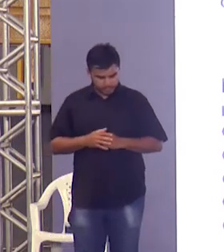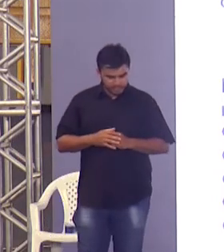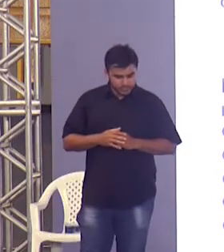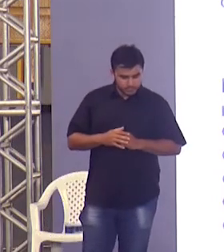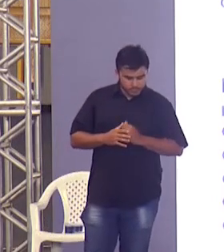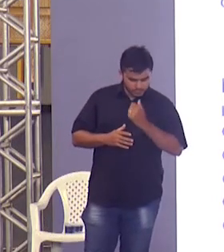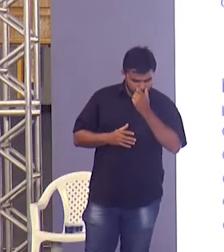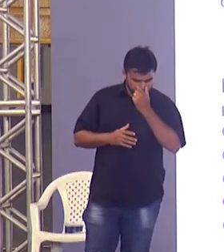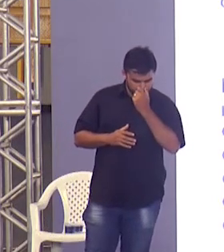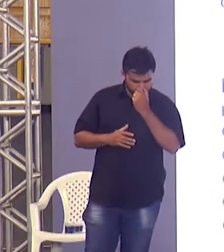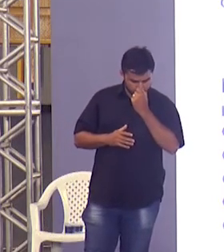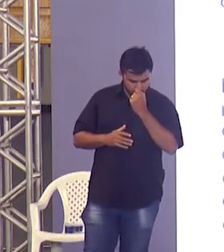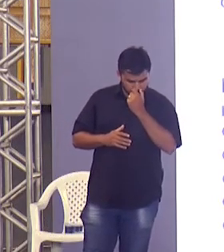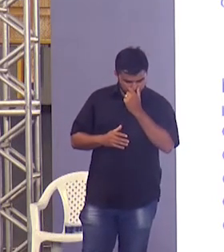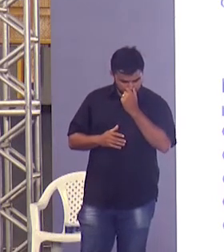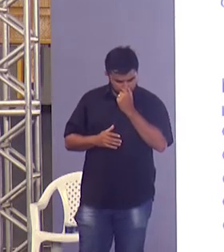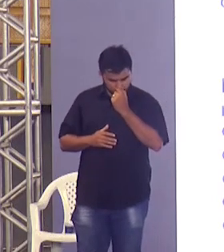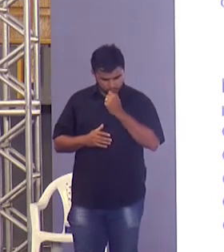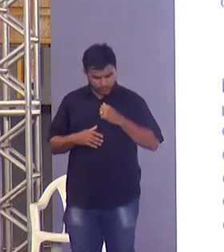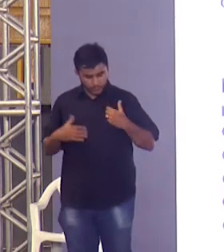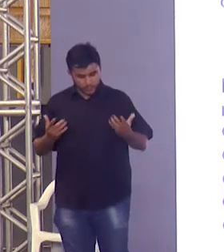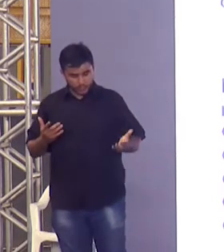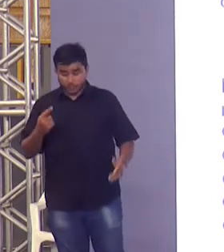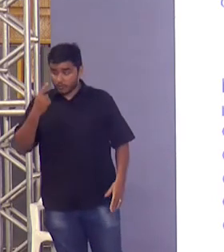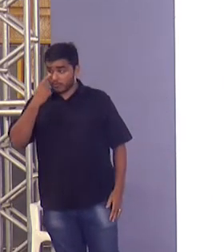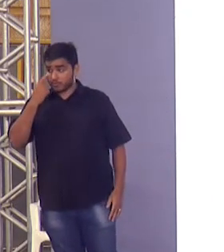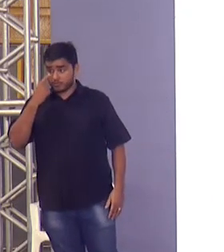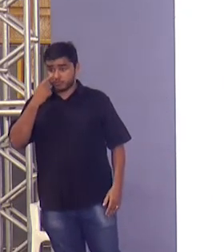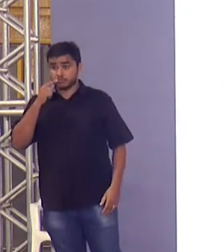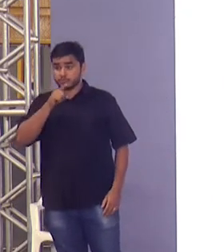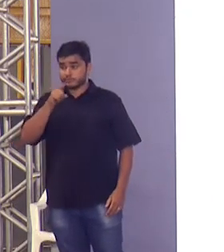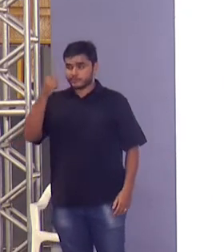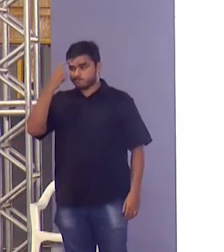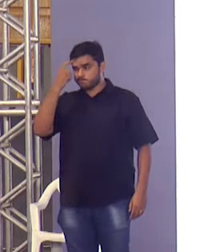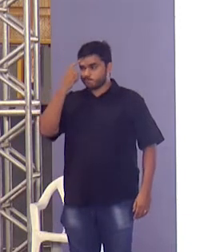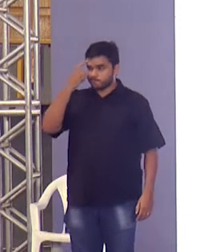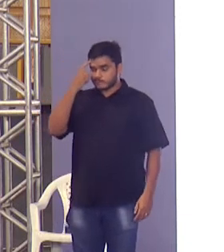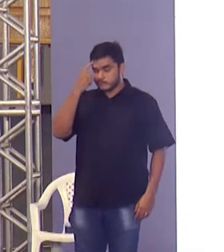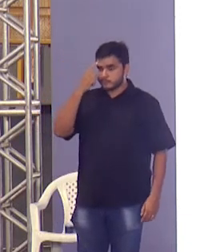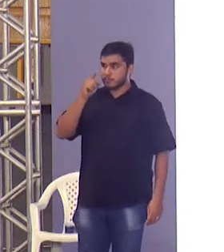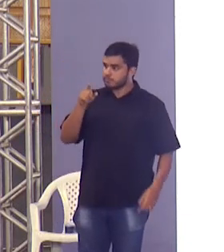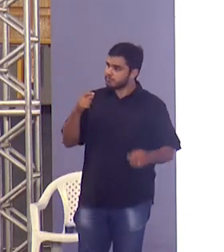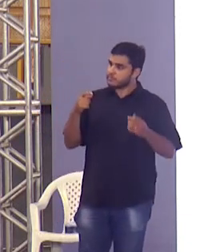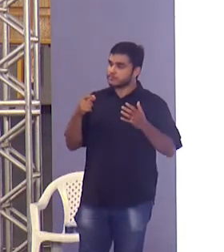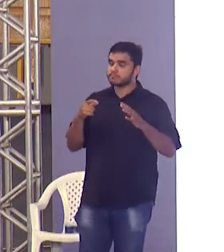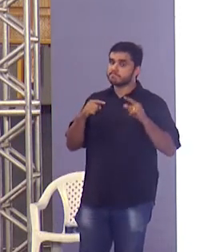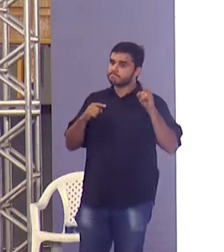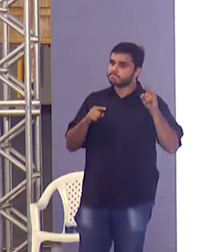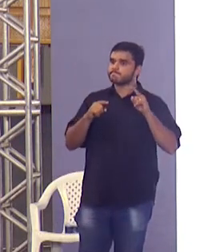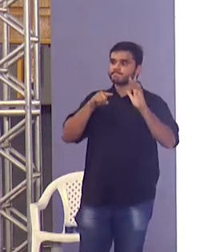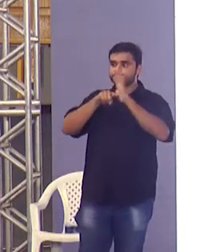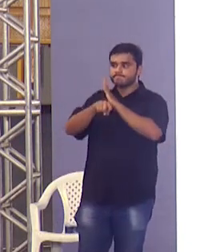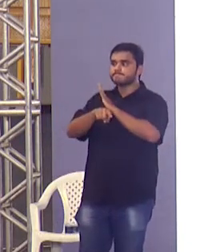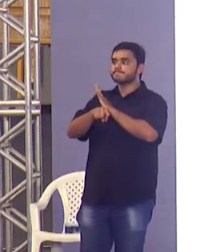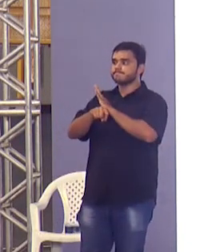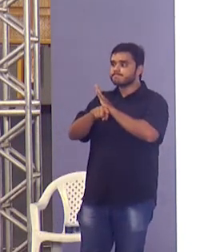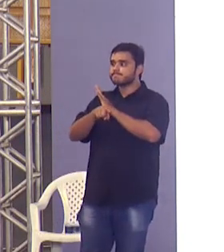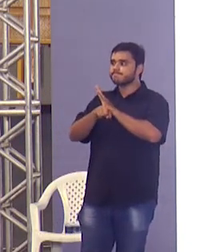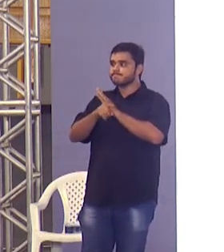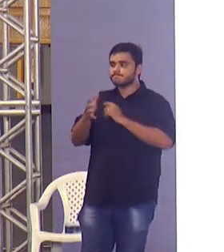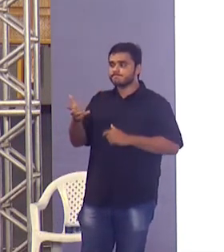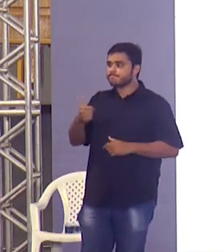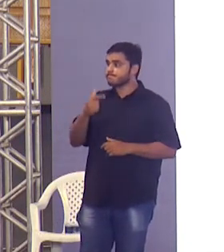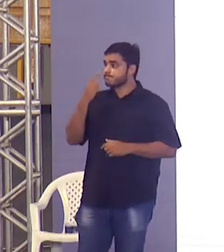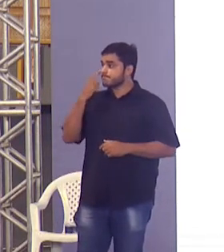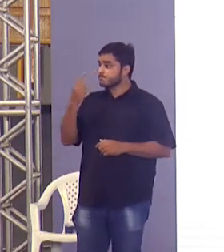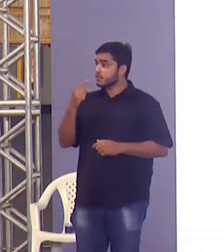Beleza? Esse problema, ele é um problema muito inteligente. Agora prestem bem atenção como é